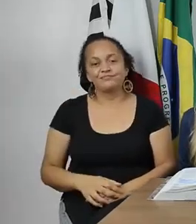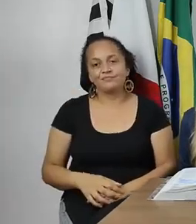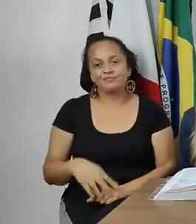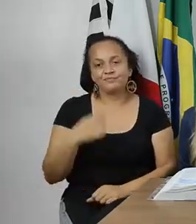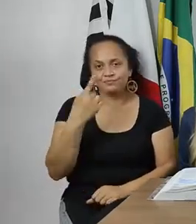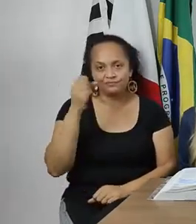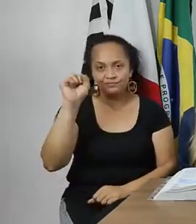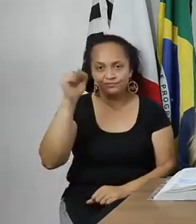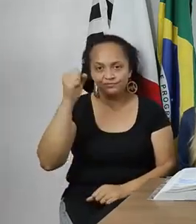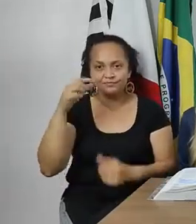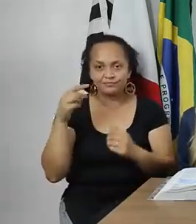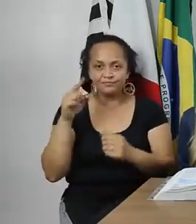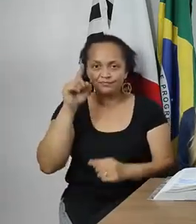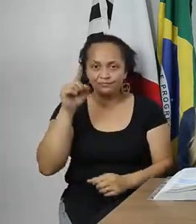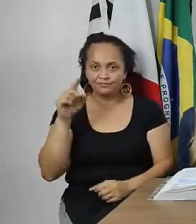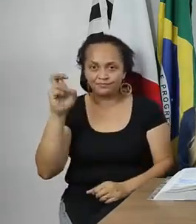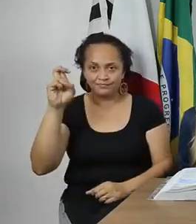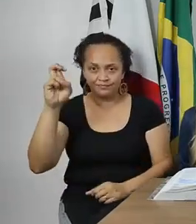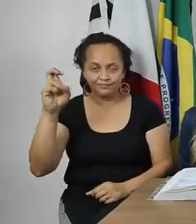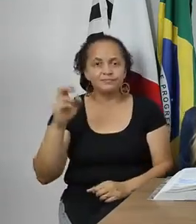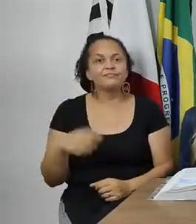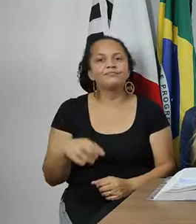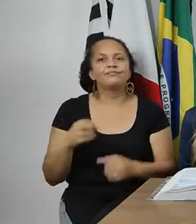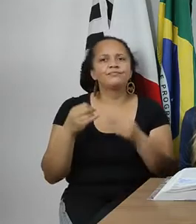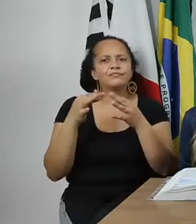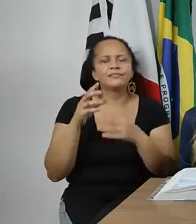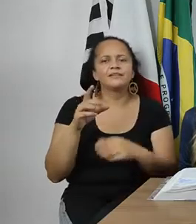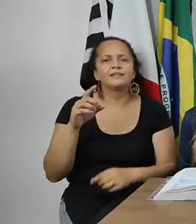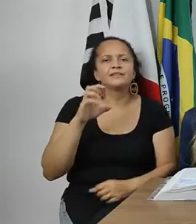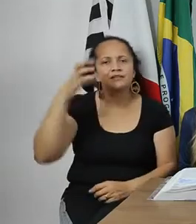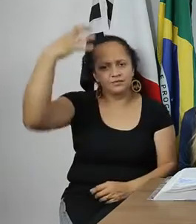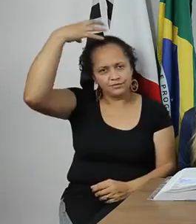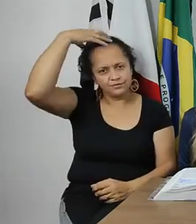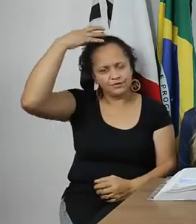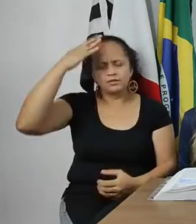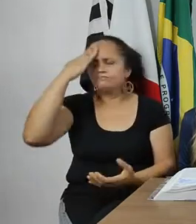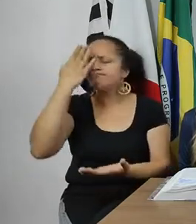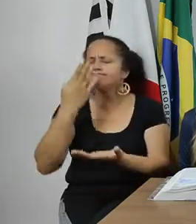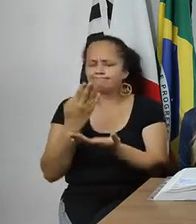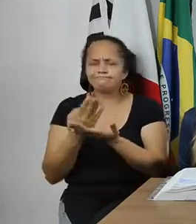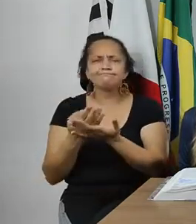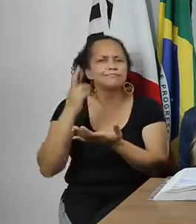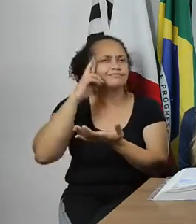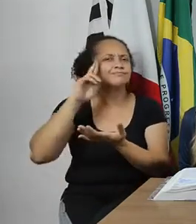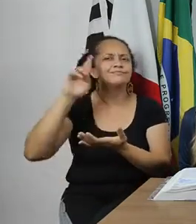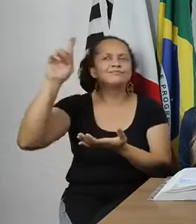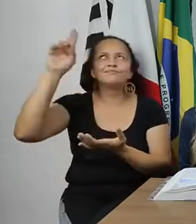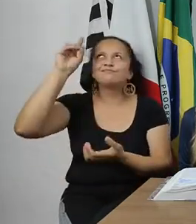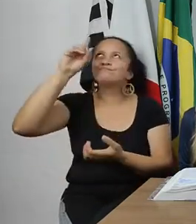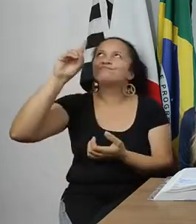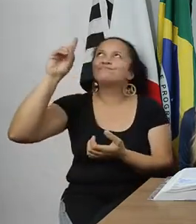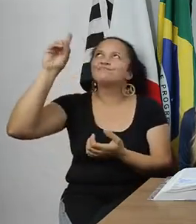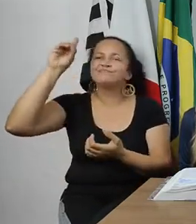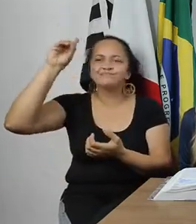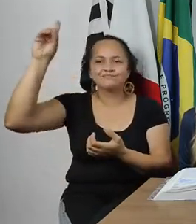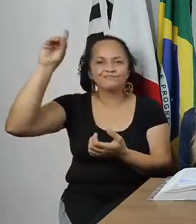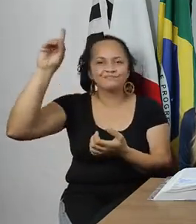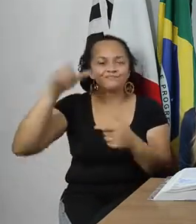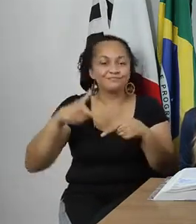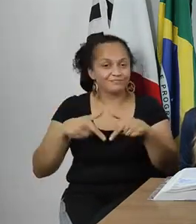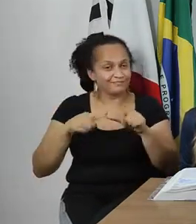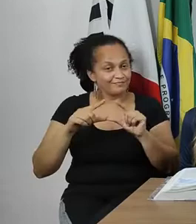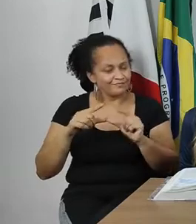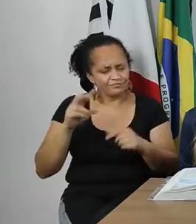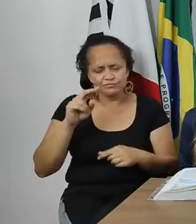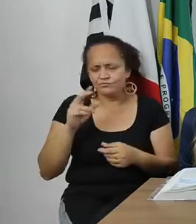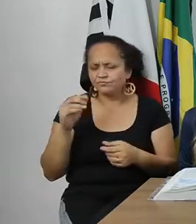seguinte: Ezequias confiou no Senhor, o Deus de Israel. Judá nunca teve um rei